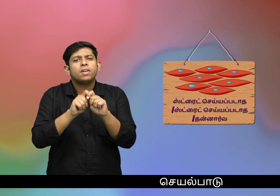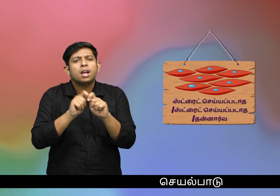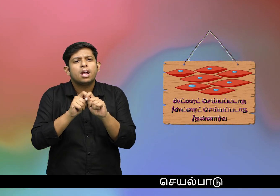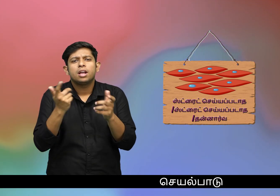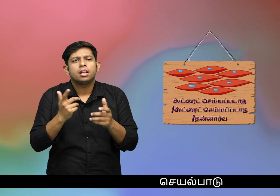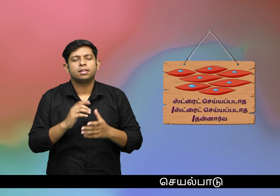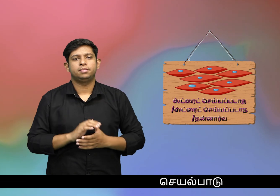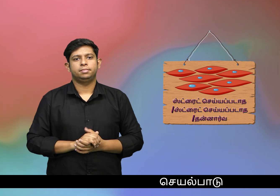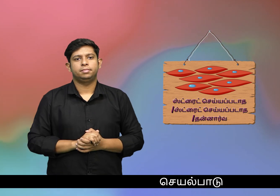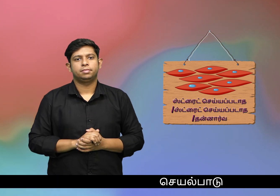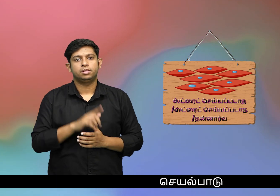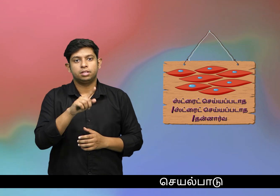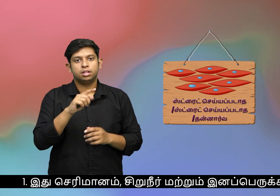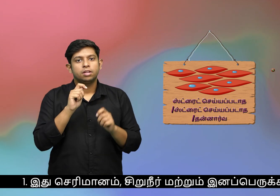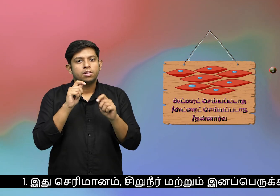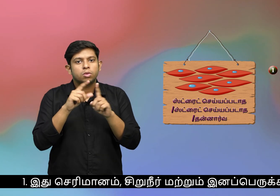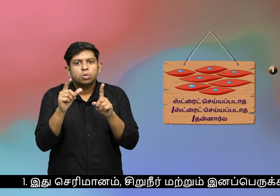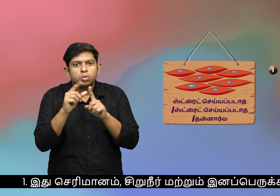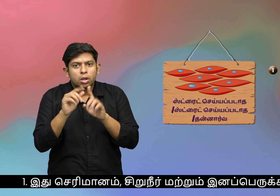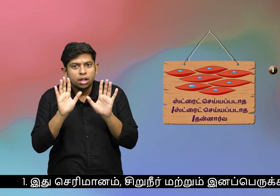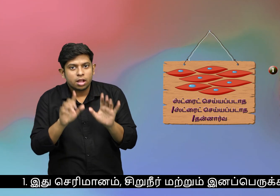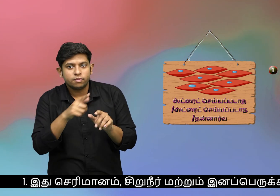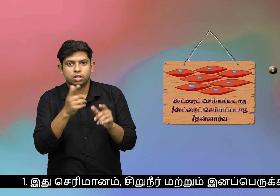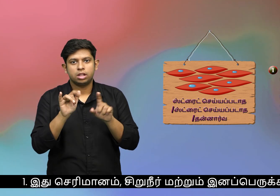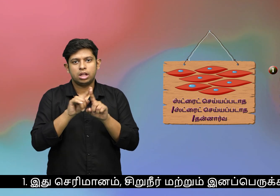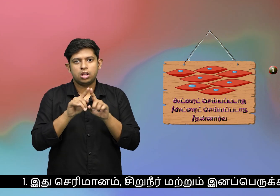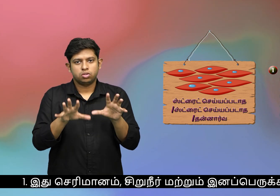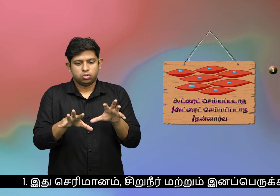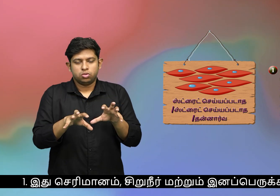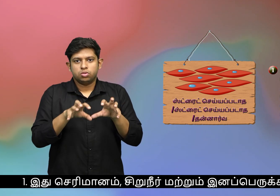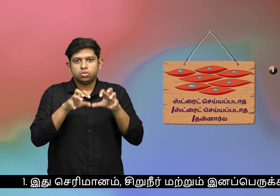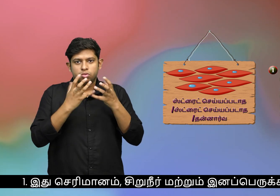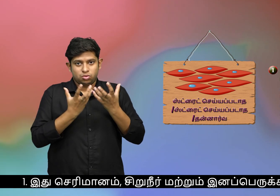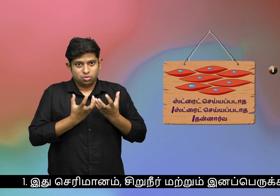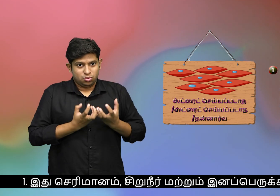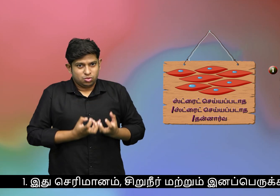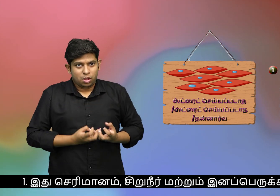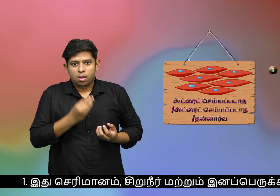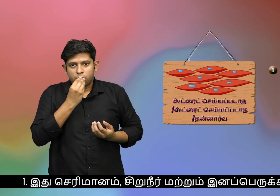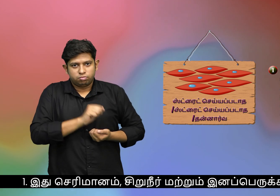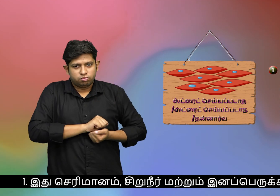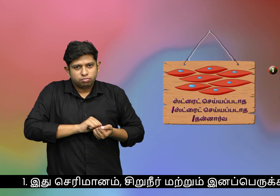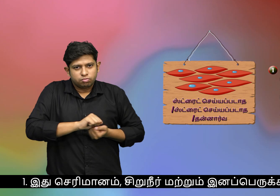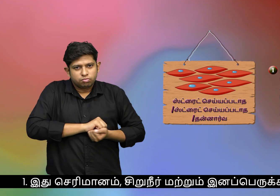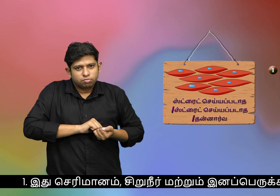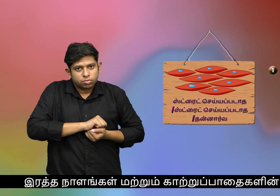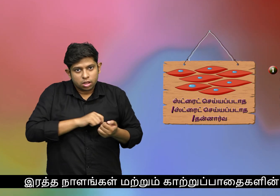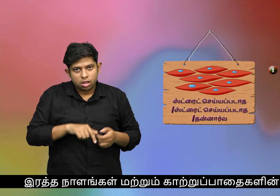செயல்பாடு. இது செரிமானம், சிறுநீர் மற்றும் இனப்பெருக்க அமைப்புகள், இரத்த